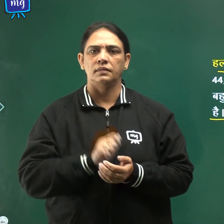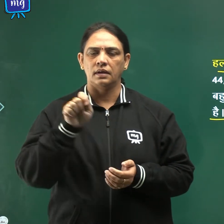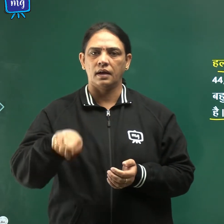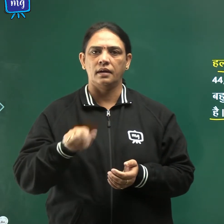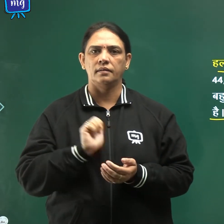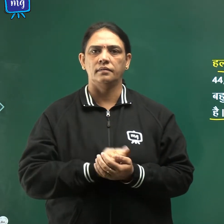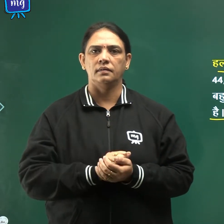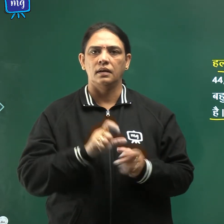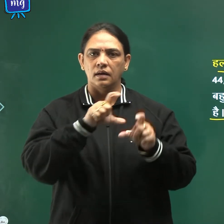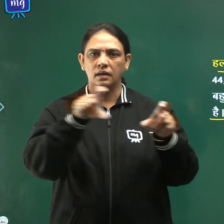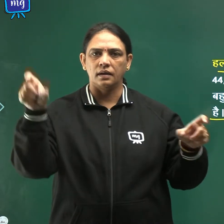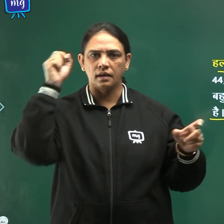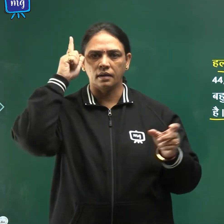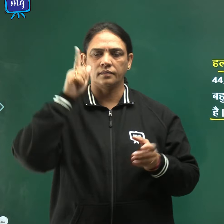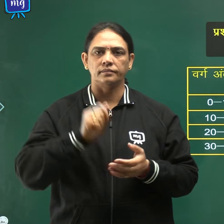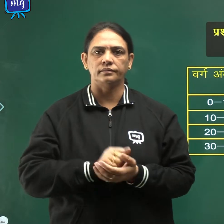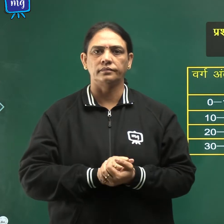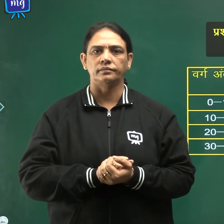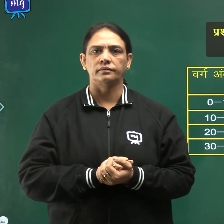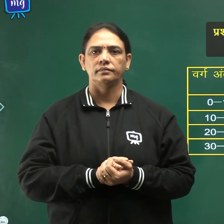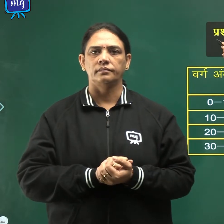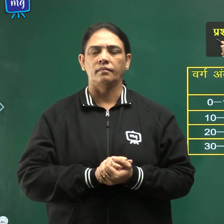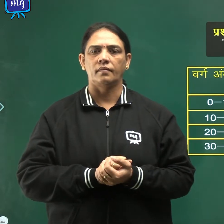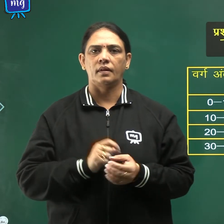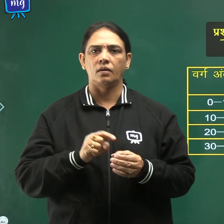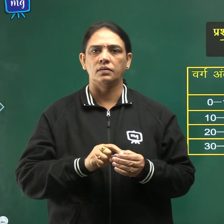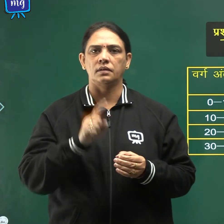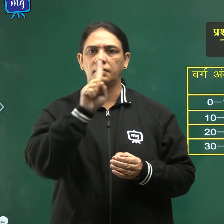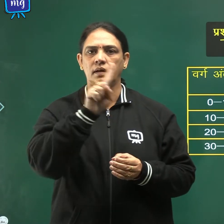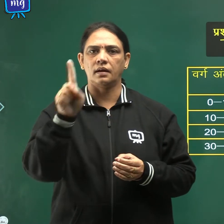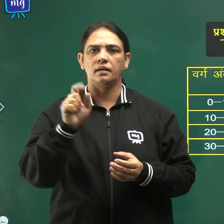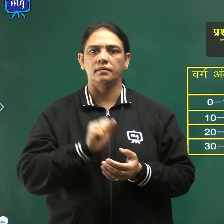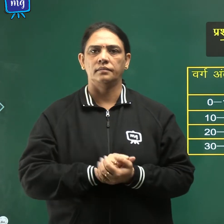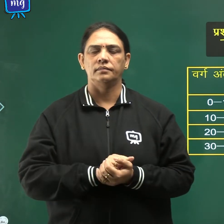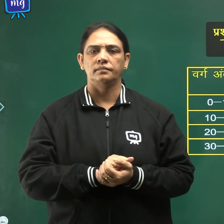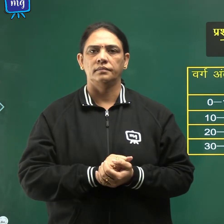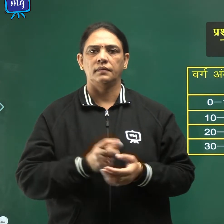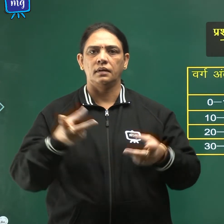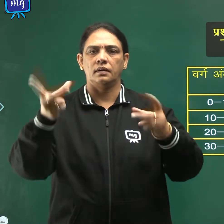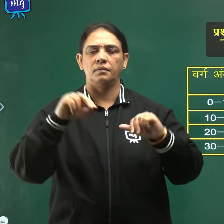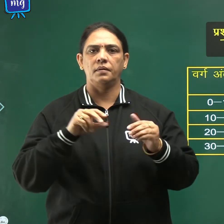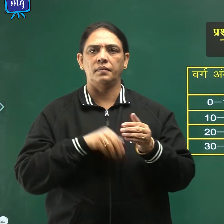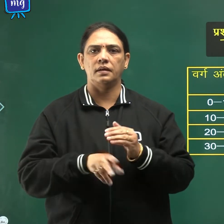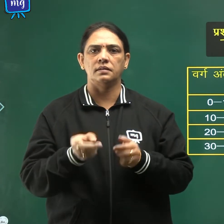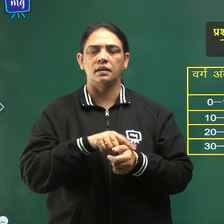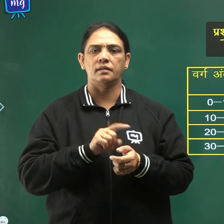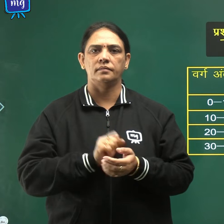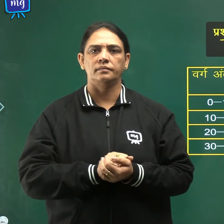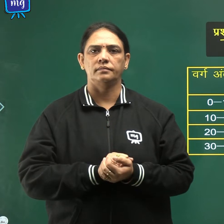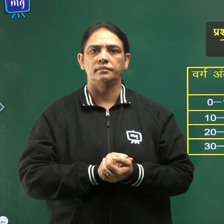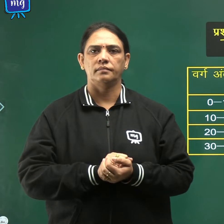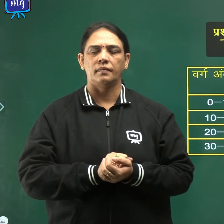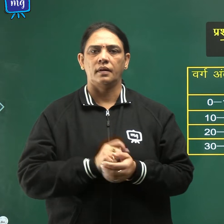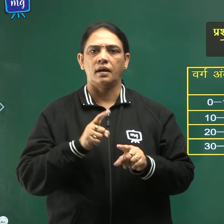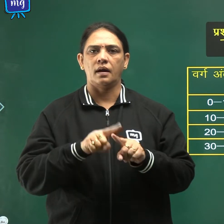है। समझ आ गया। प्रश्न नंबर 11, निम्न में से